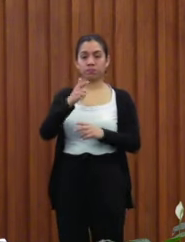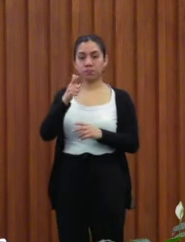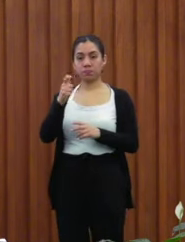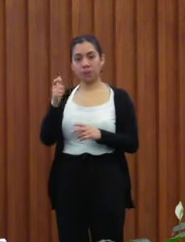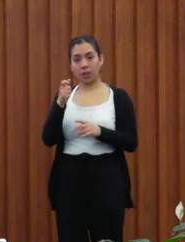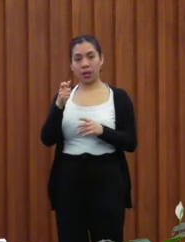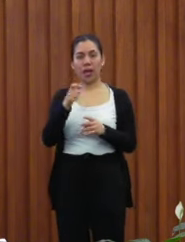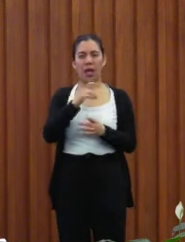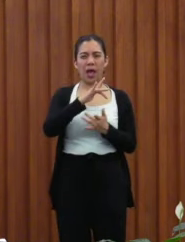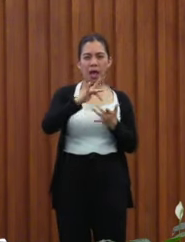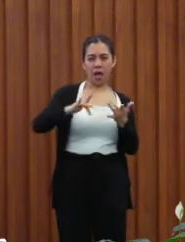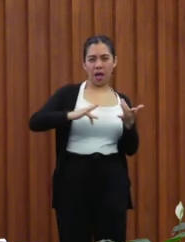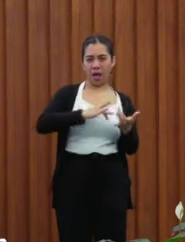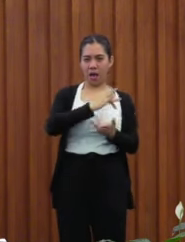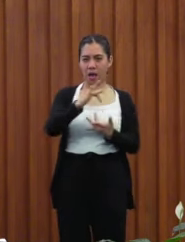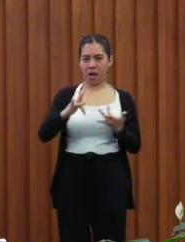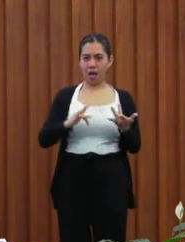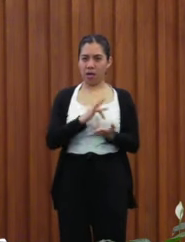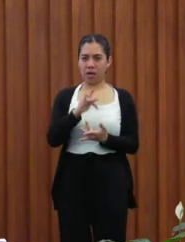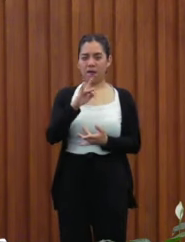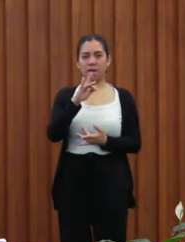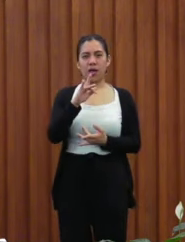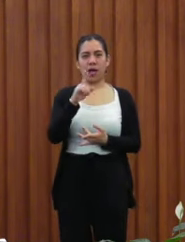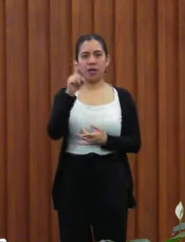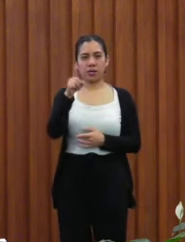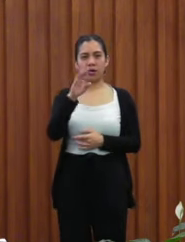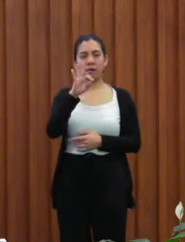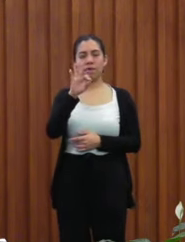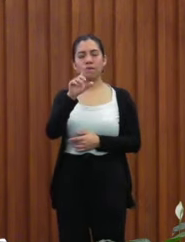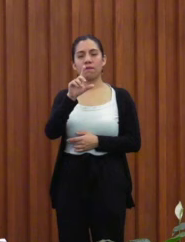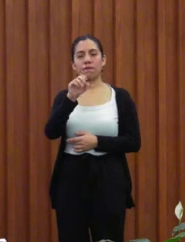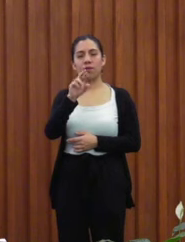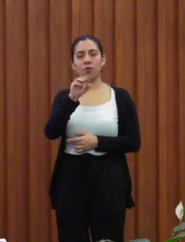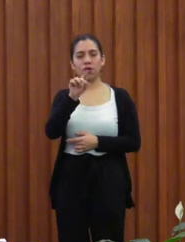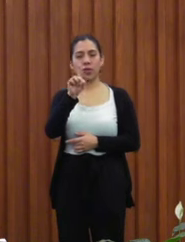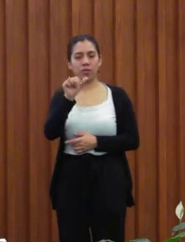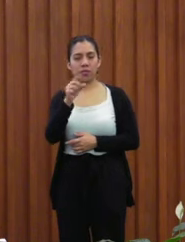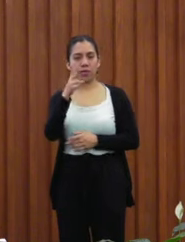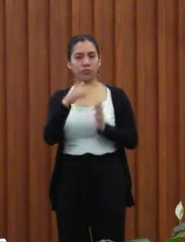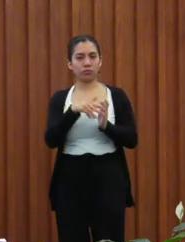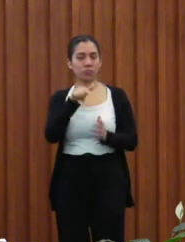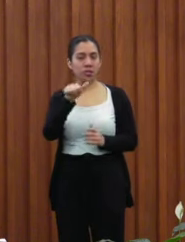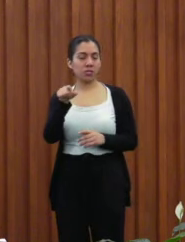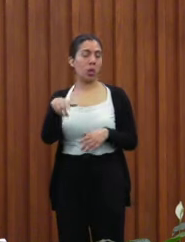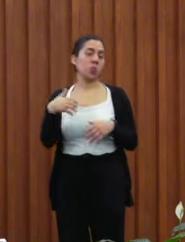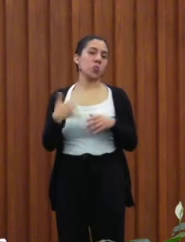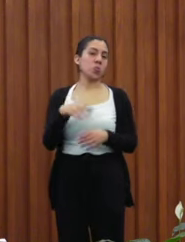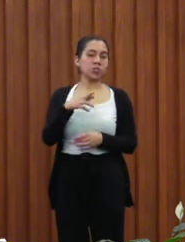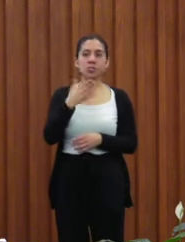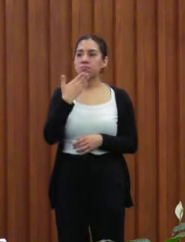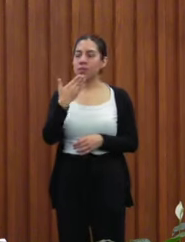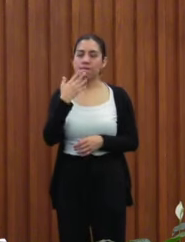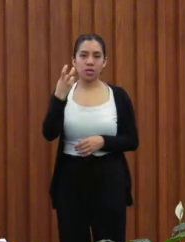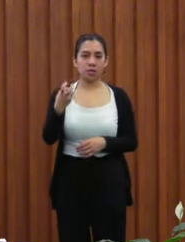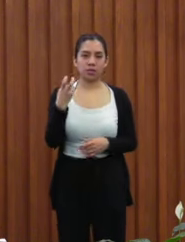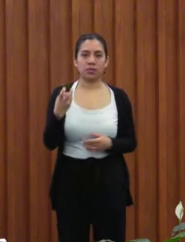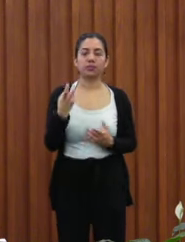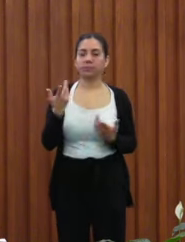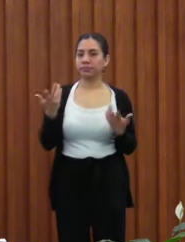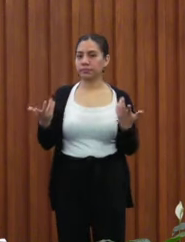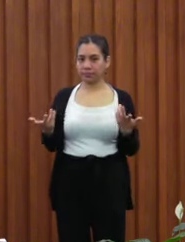la discoteca de Florida en el 2016. Por ejemplo. Y entonces el gobierno